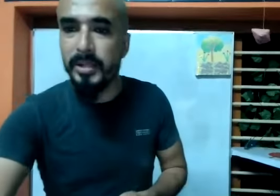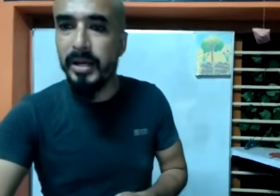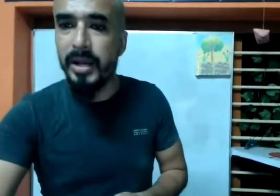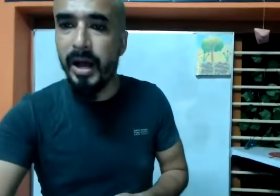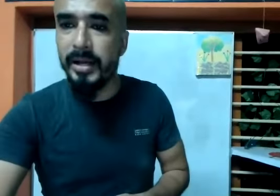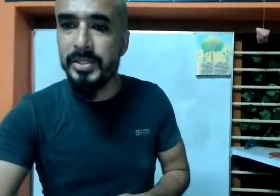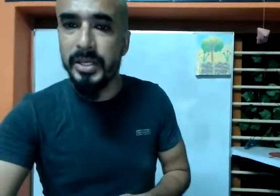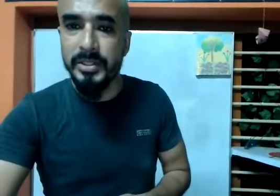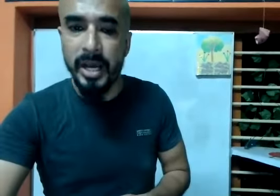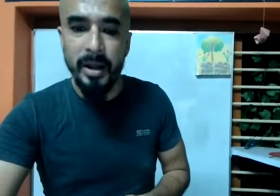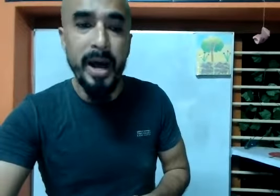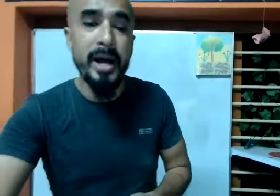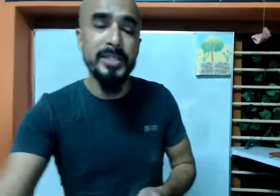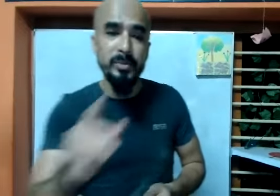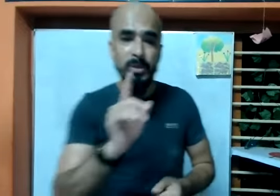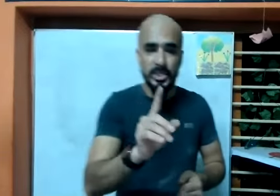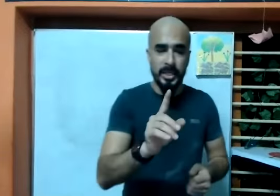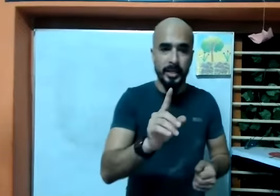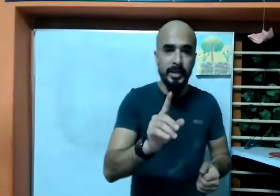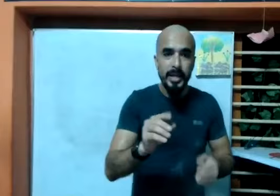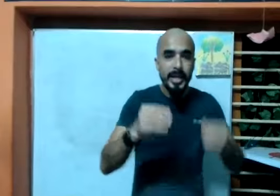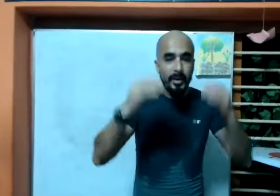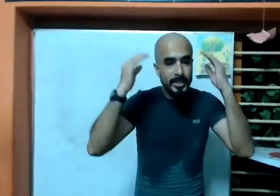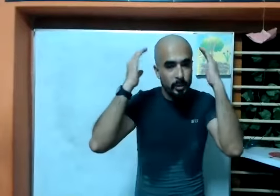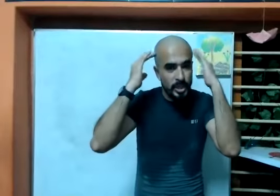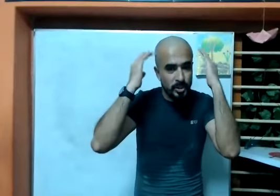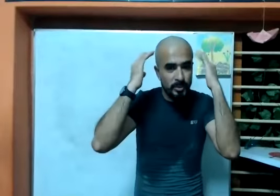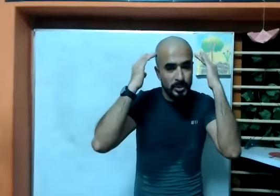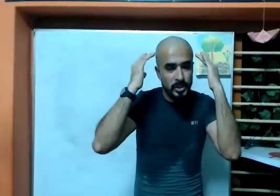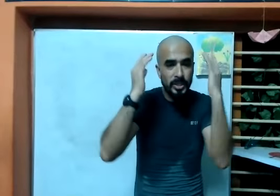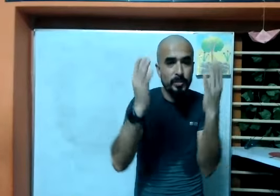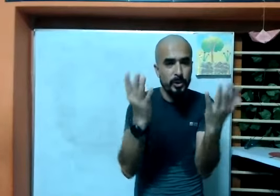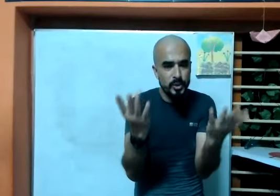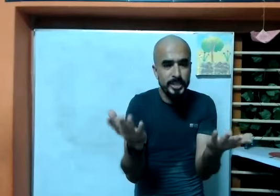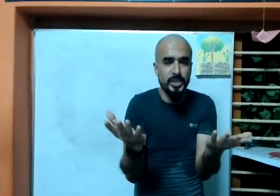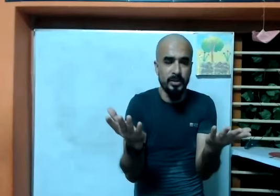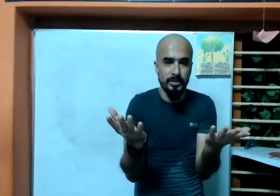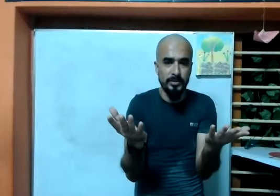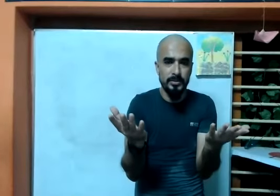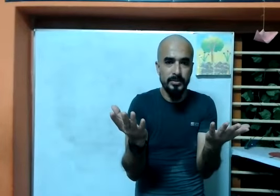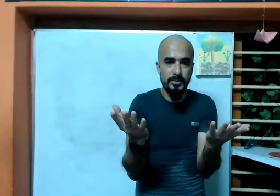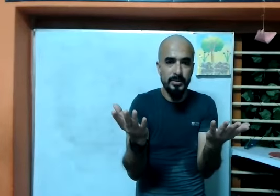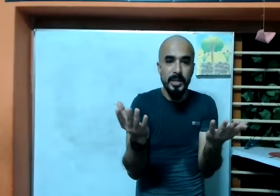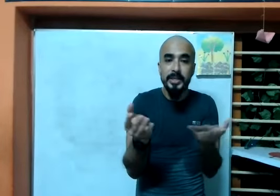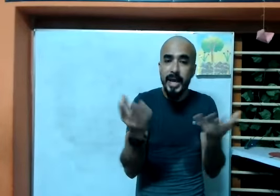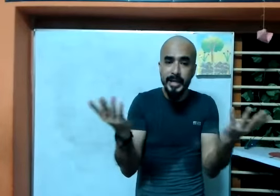ব্রাদার আস্ট চারাব, আস্ট বলছে সে, কারণ সে বুঝে শুনে বলছে, ওটা তো প্রশ্নই ছিল, সে আর কি